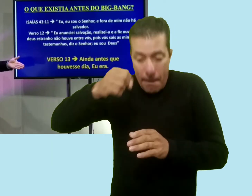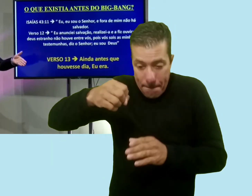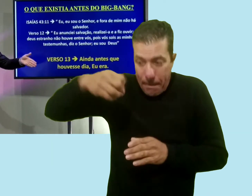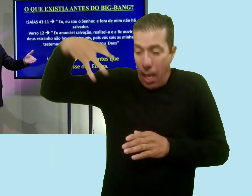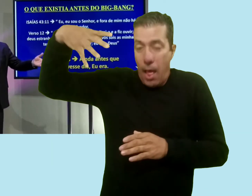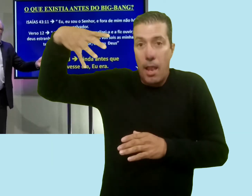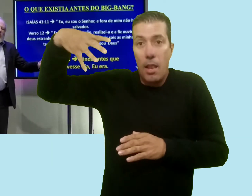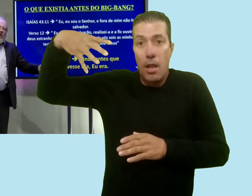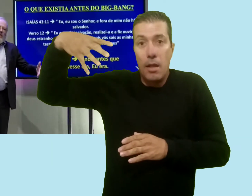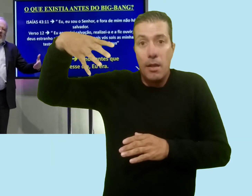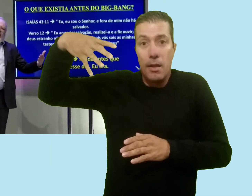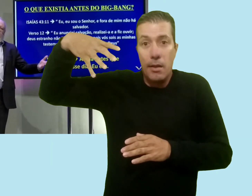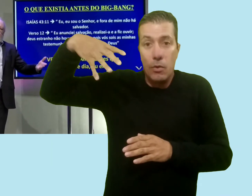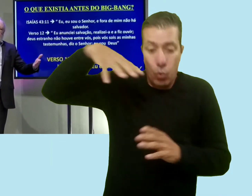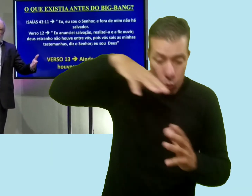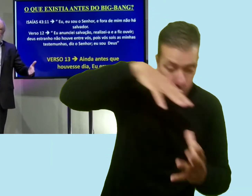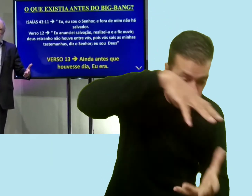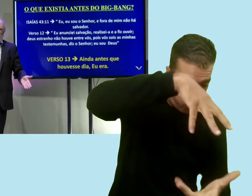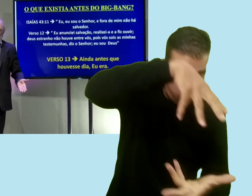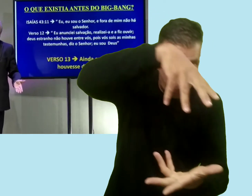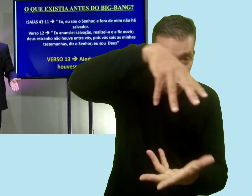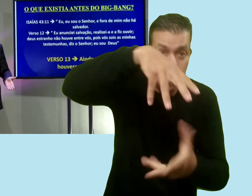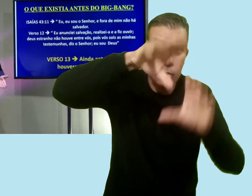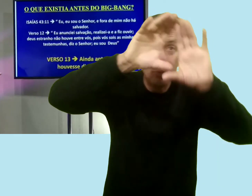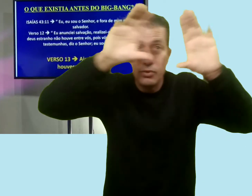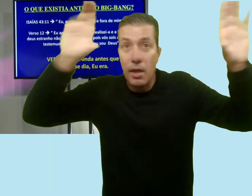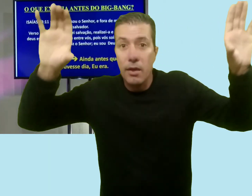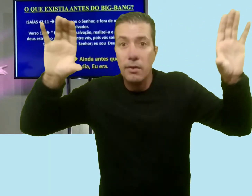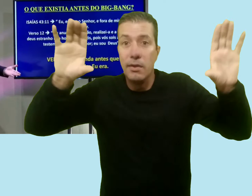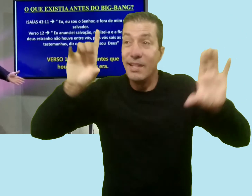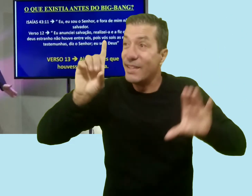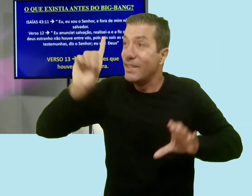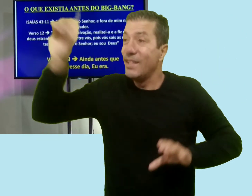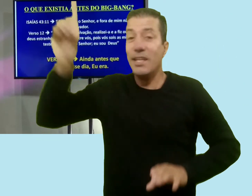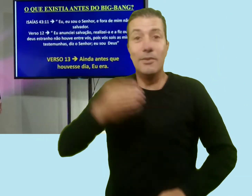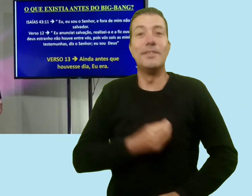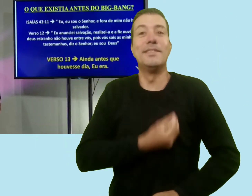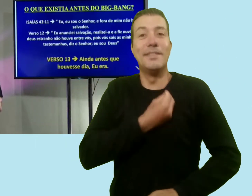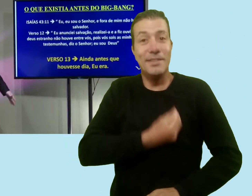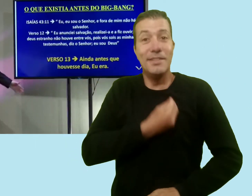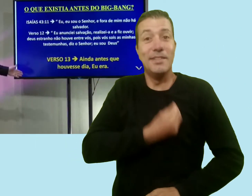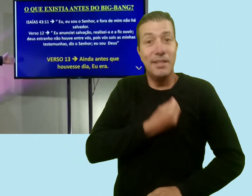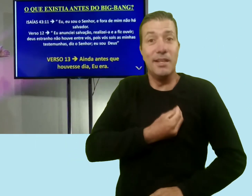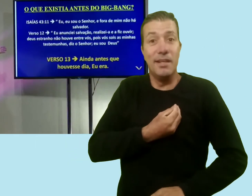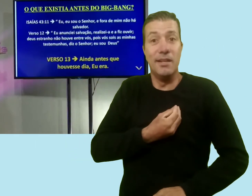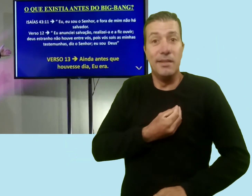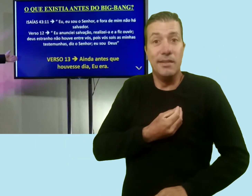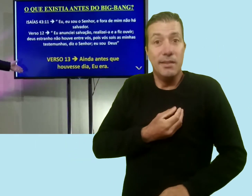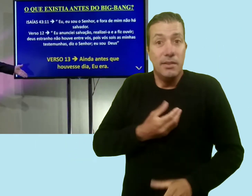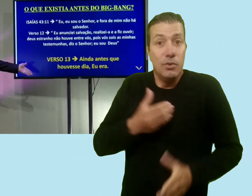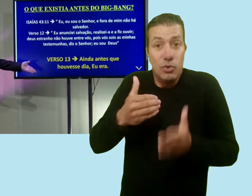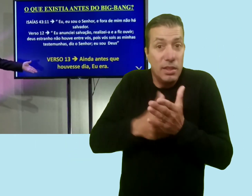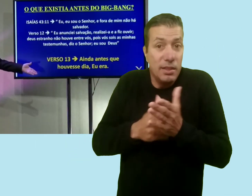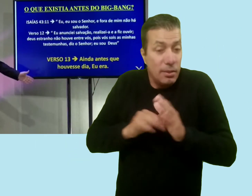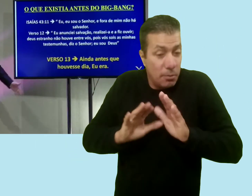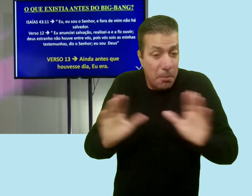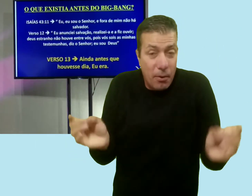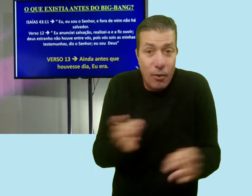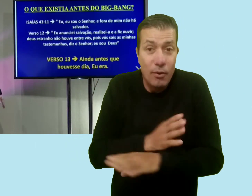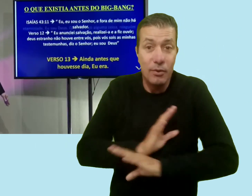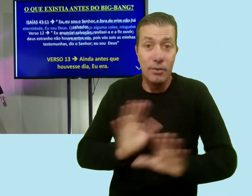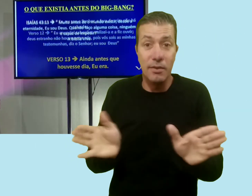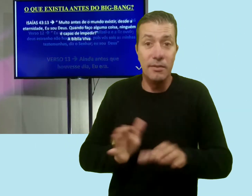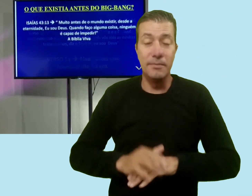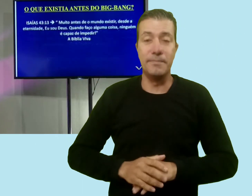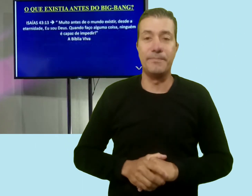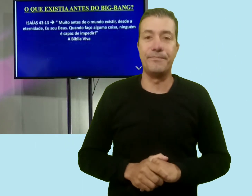dele falar, haja luz, e começar a criar terras e céus? Ele existia. É o que a Bíblia fala. E o mistério está